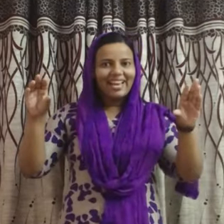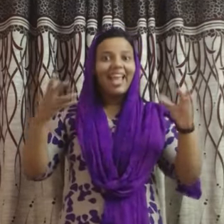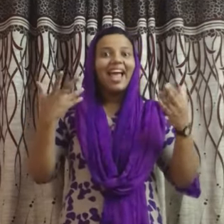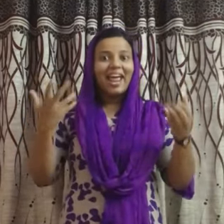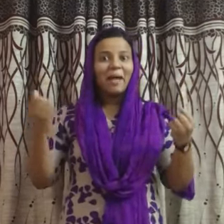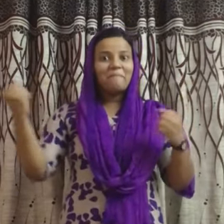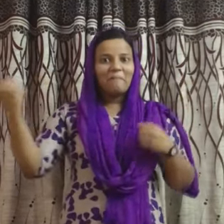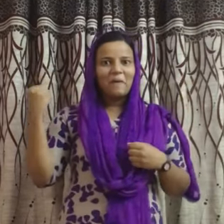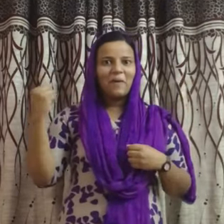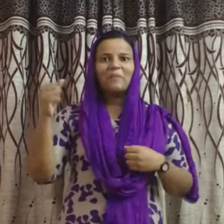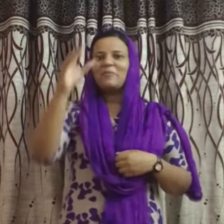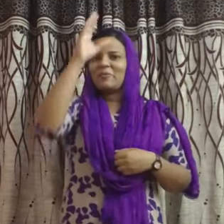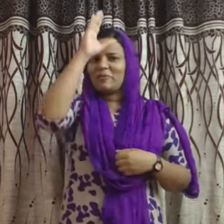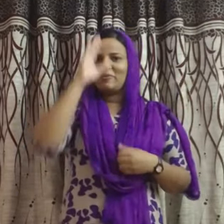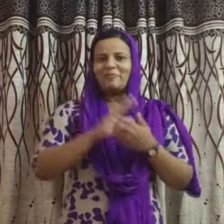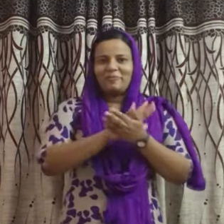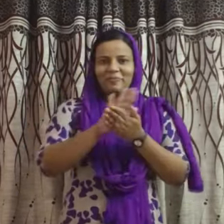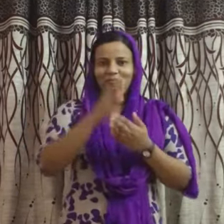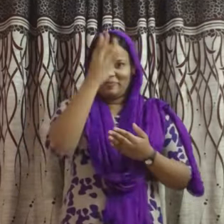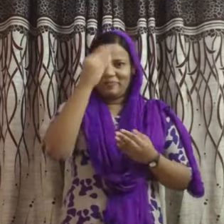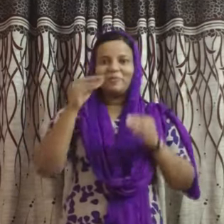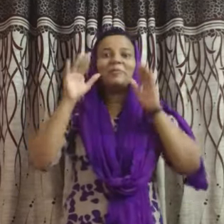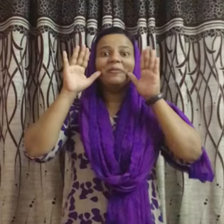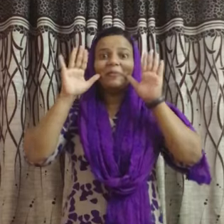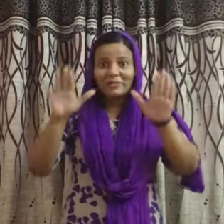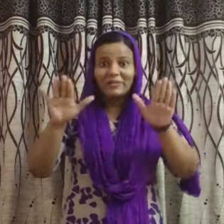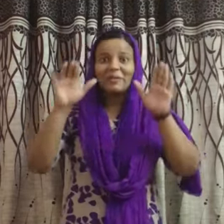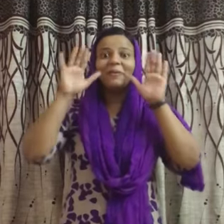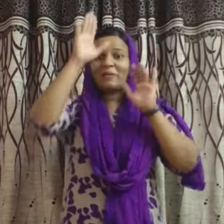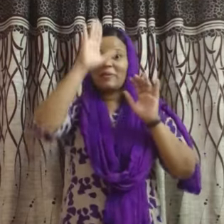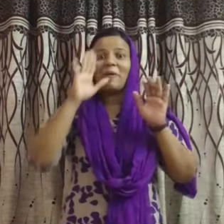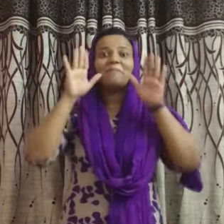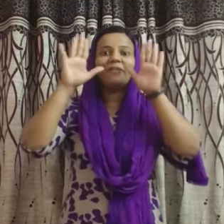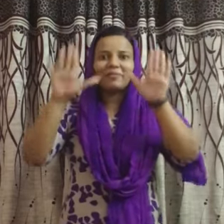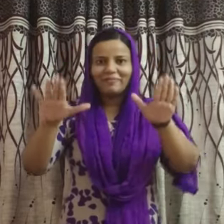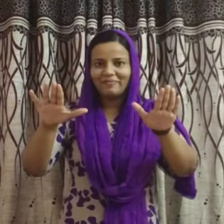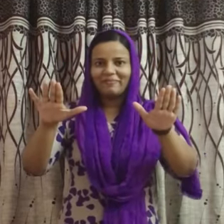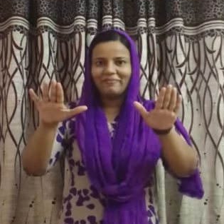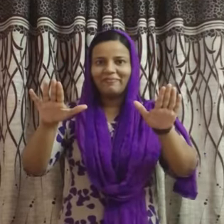We are shining by the power of Holy Spirit. God bless you. God bless you. God bless you.